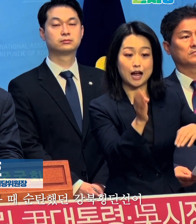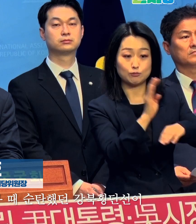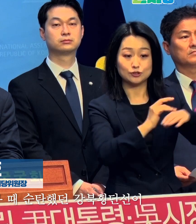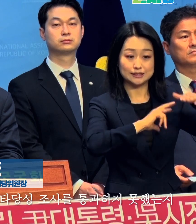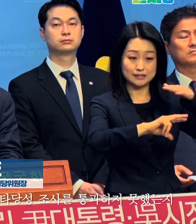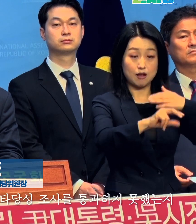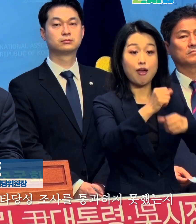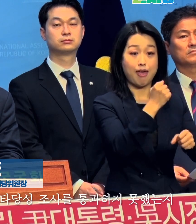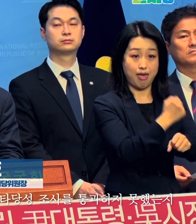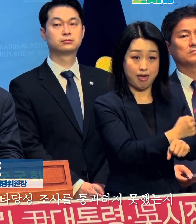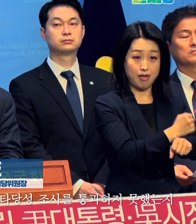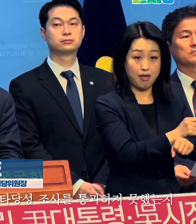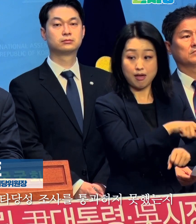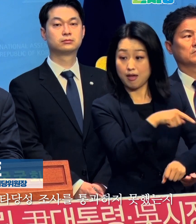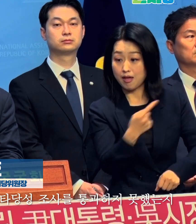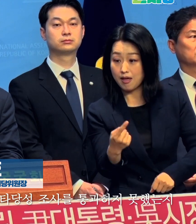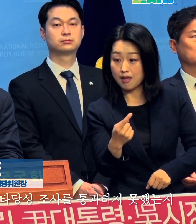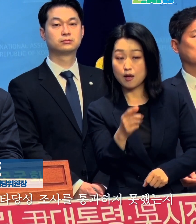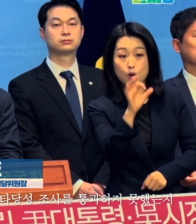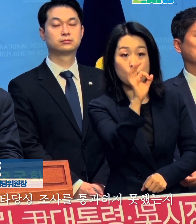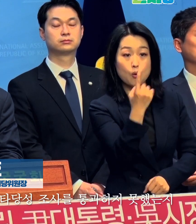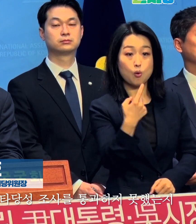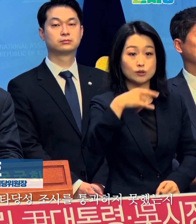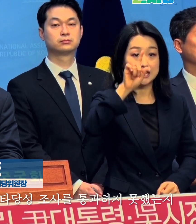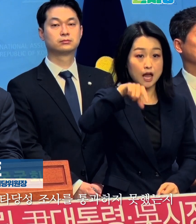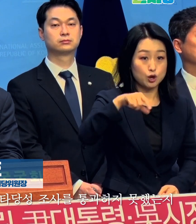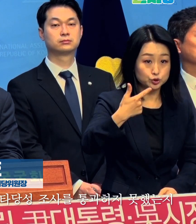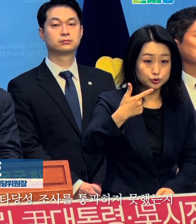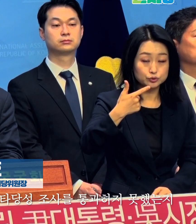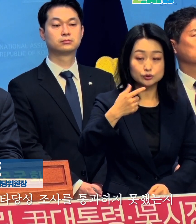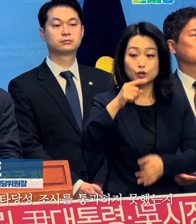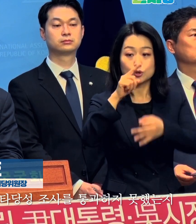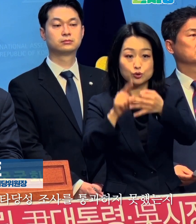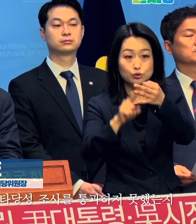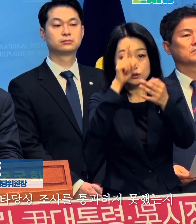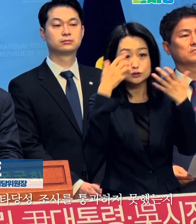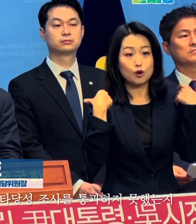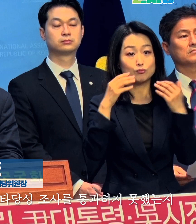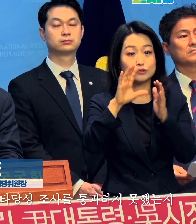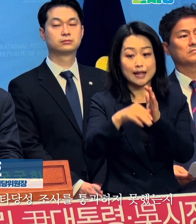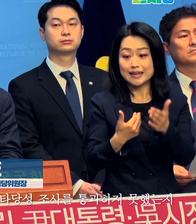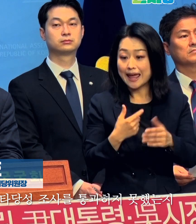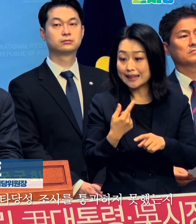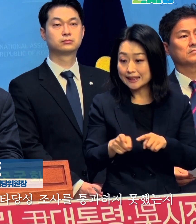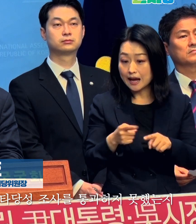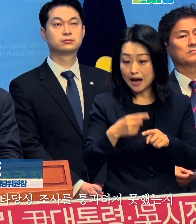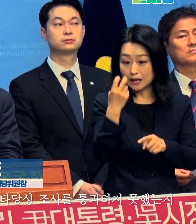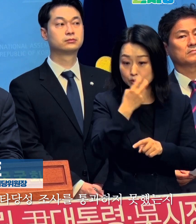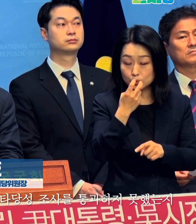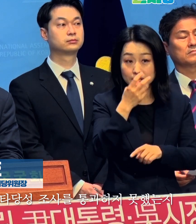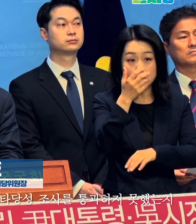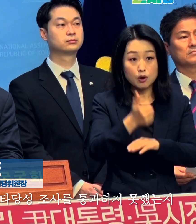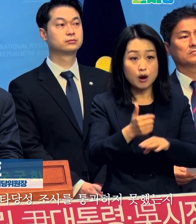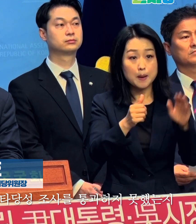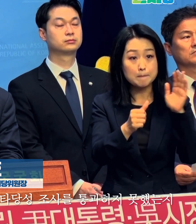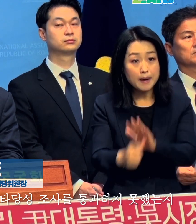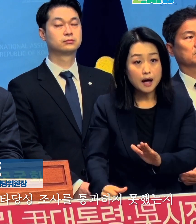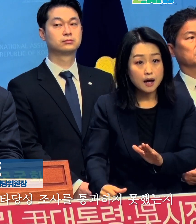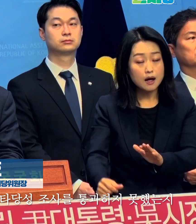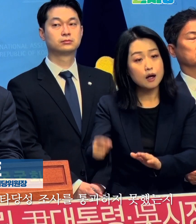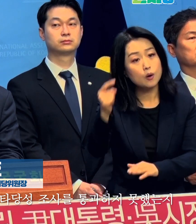횡단선이 오세훈 서울시와 윤석열 정부에서 왜 예비타당성 조사를 통과하지 못했는지,